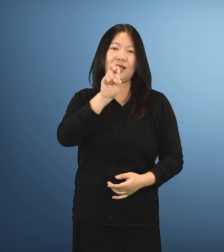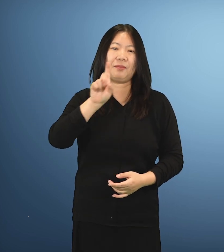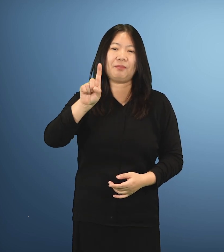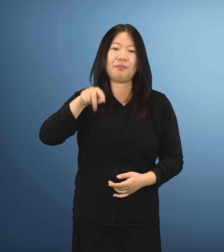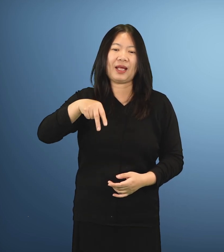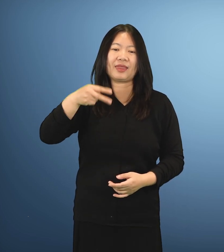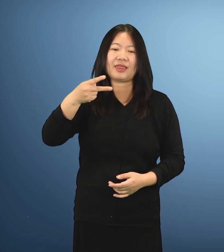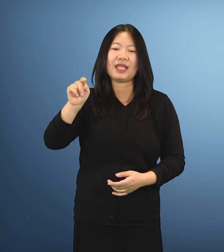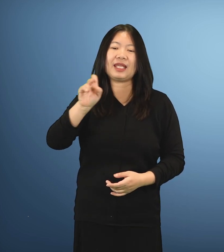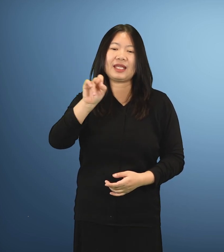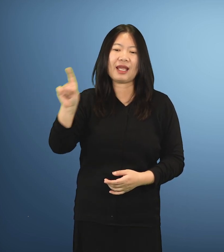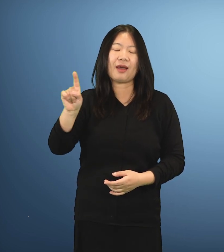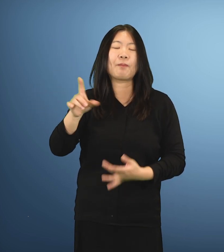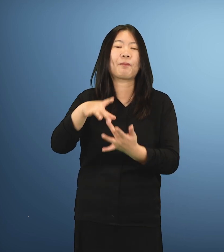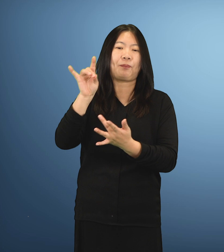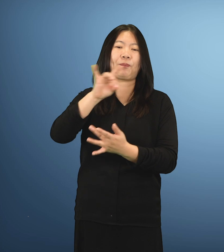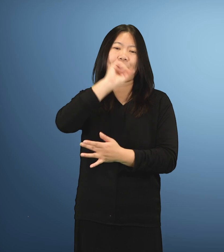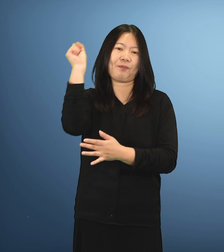마띠아를 뽑아요.